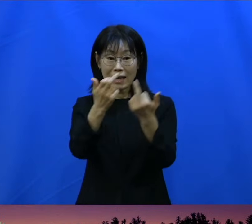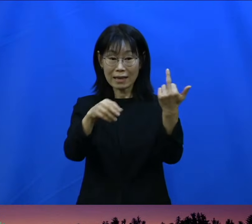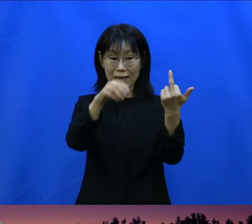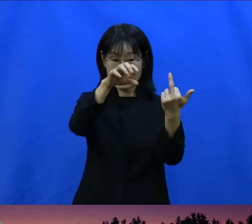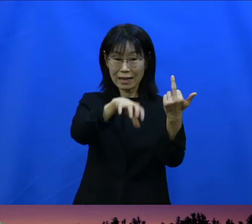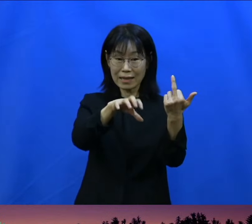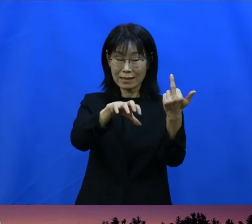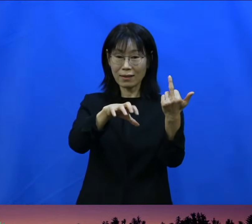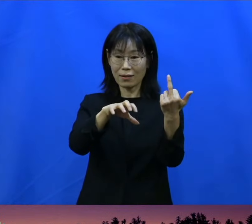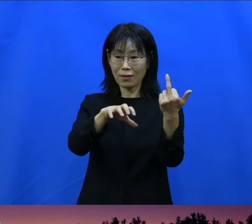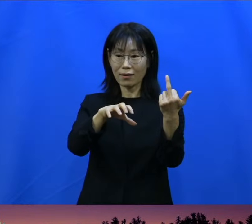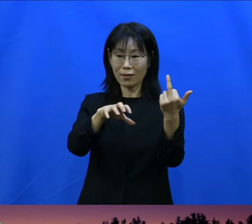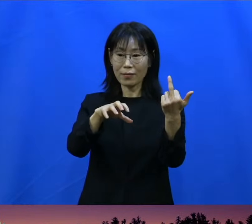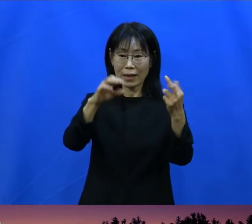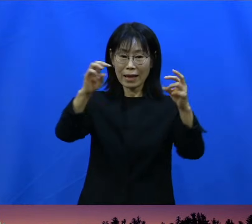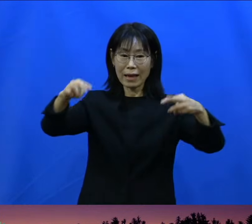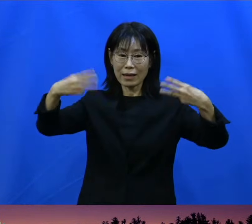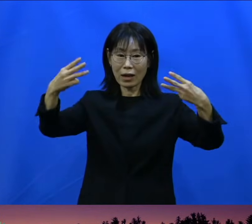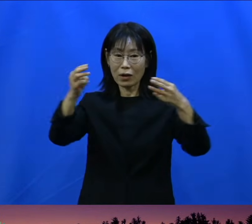막 빛이 나오는 것 같아요.